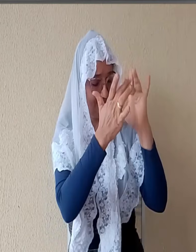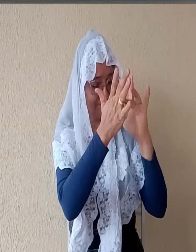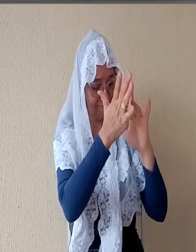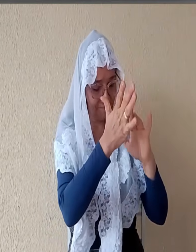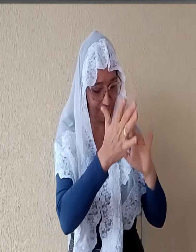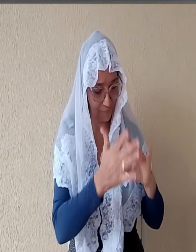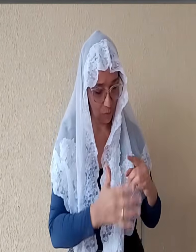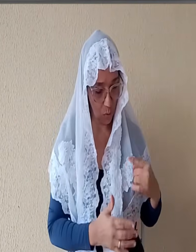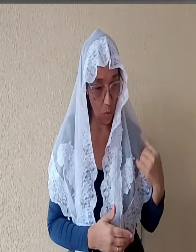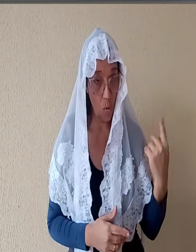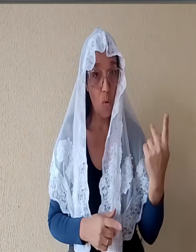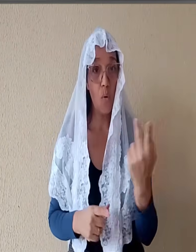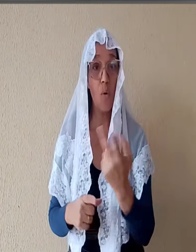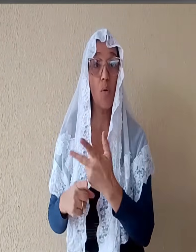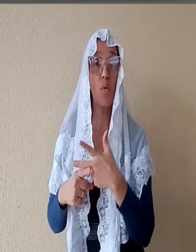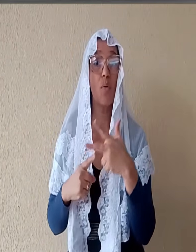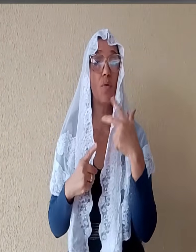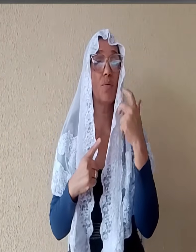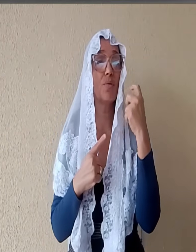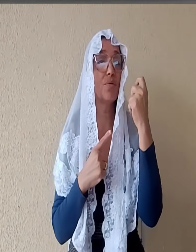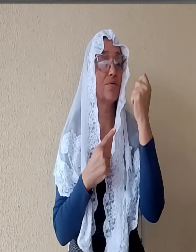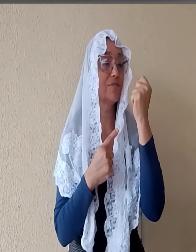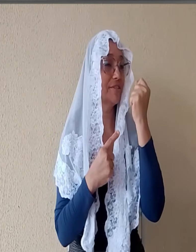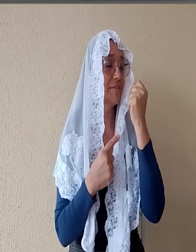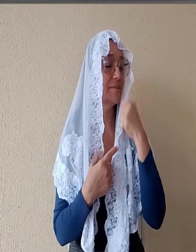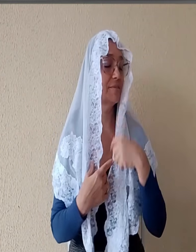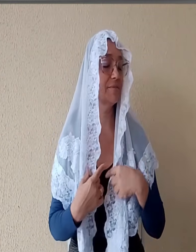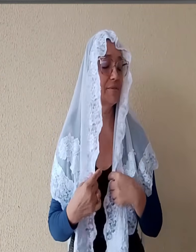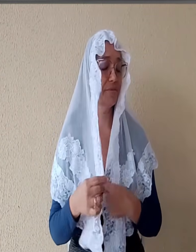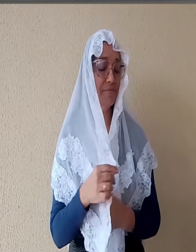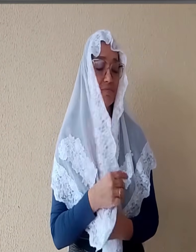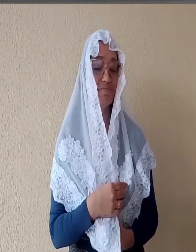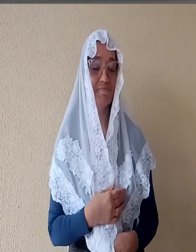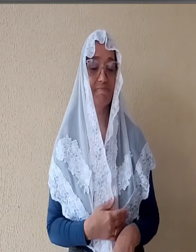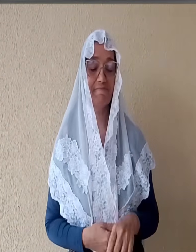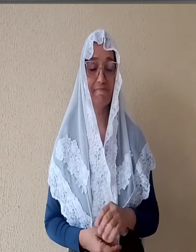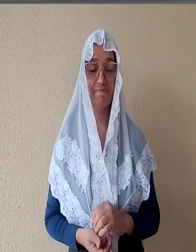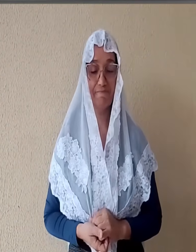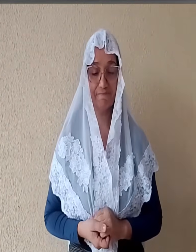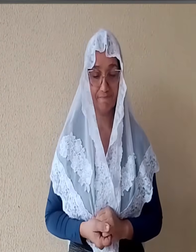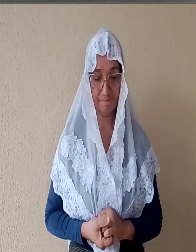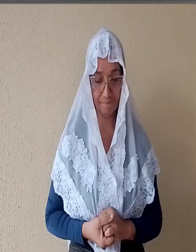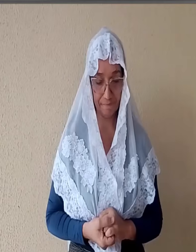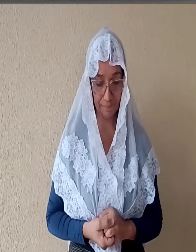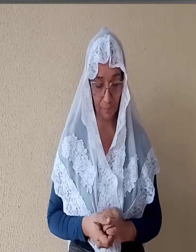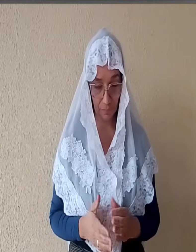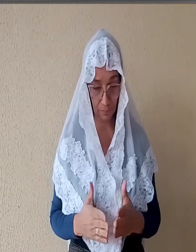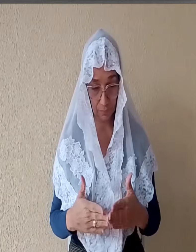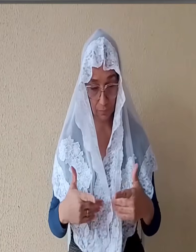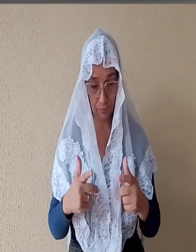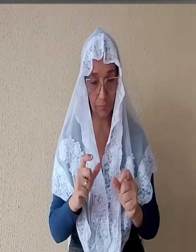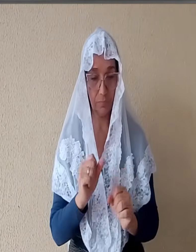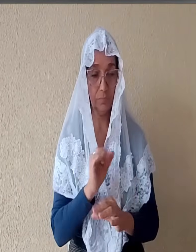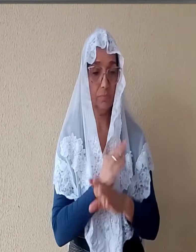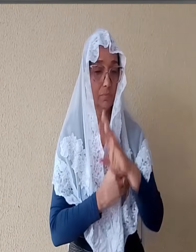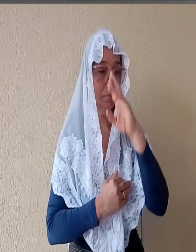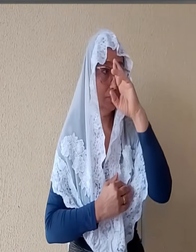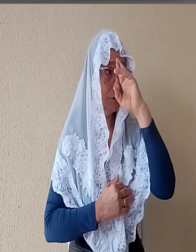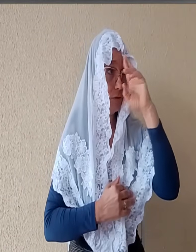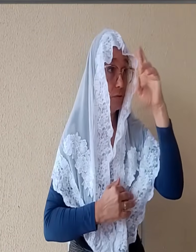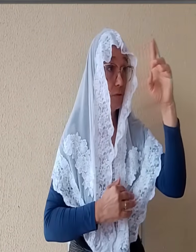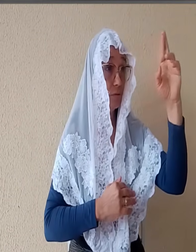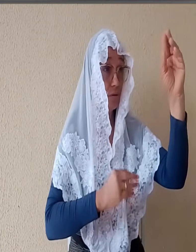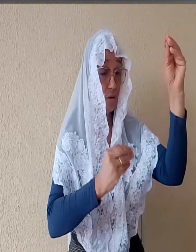ser cantado. Quero dar força para nós, quero nos alegrar, para que nós venhamos entoar este hino de louvor ao